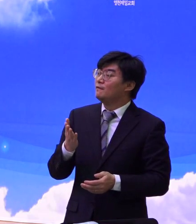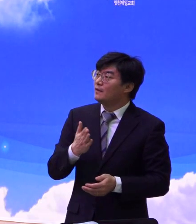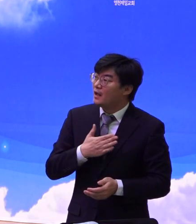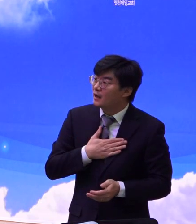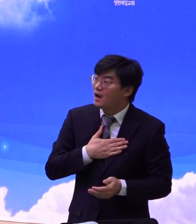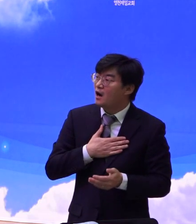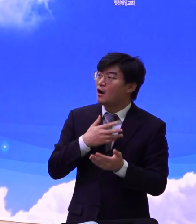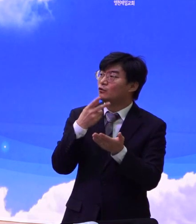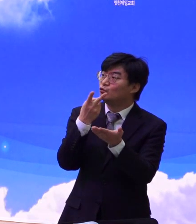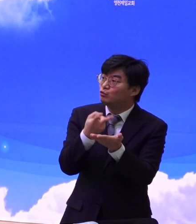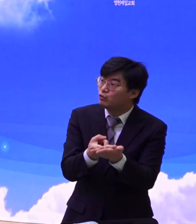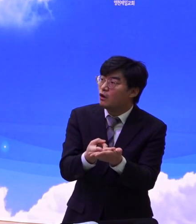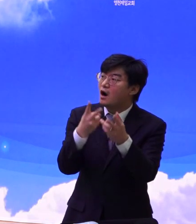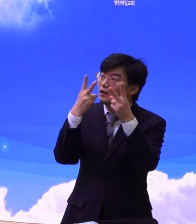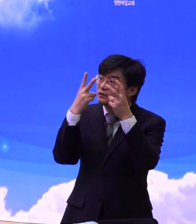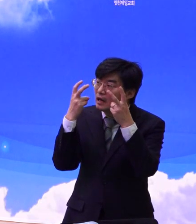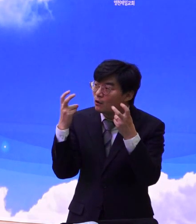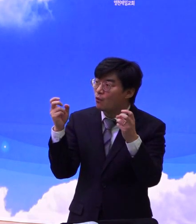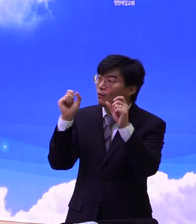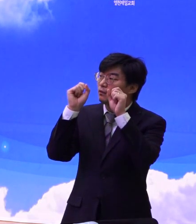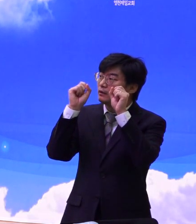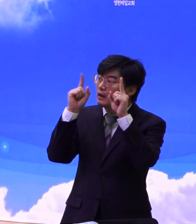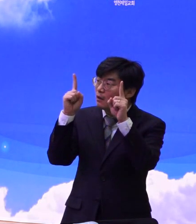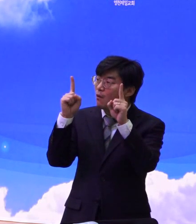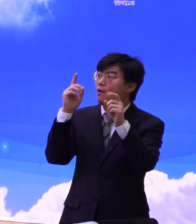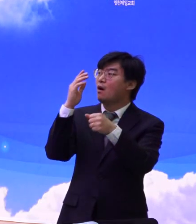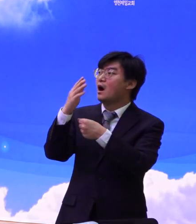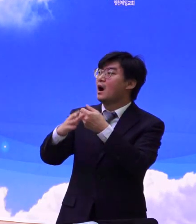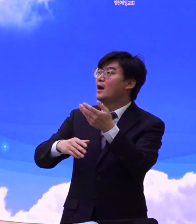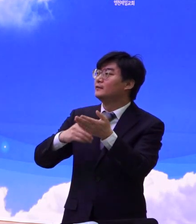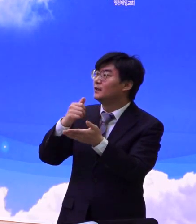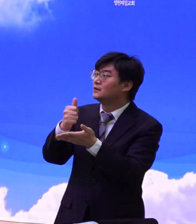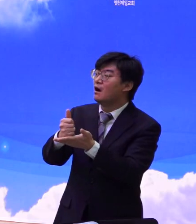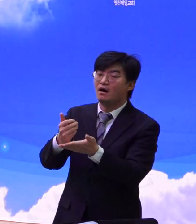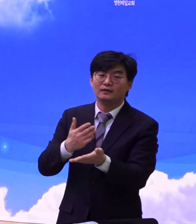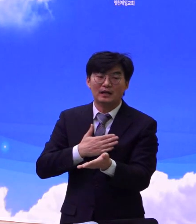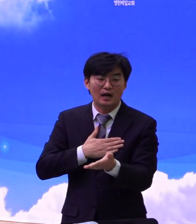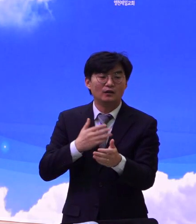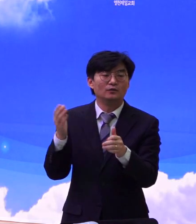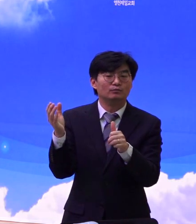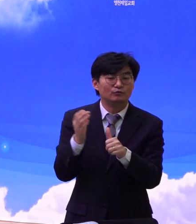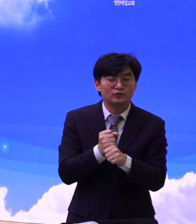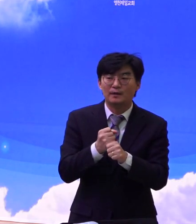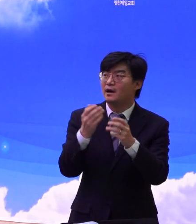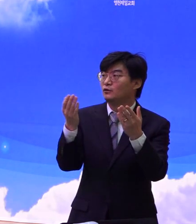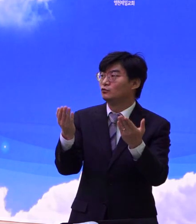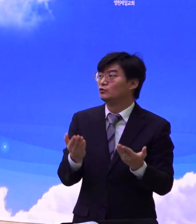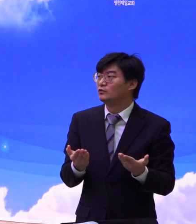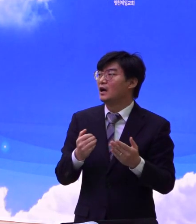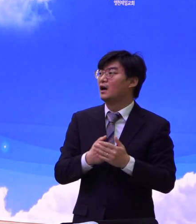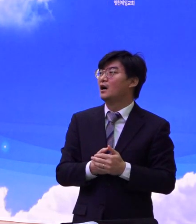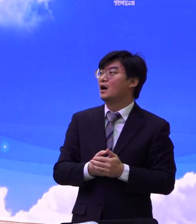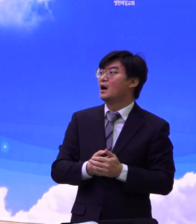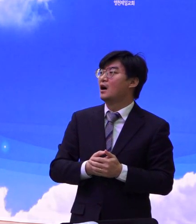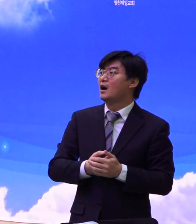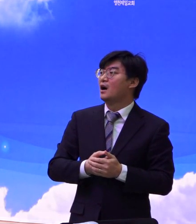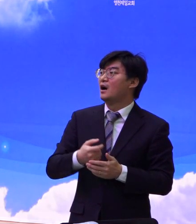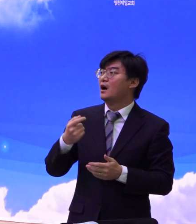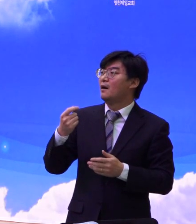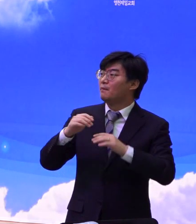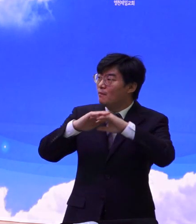시작. 내가 누워 자고 깨었으니 여호와께서 나를 붙드시니로다. 천만인이